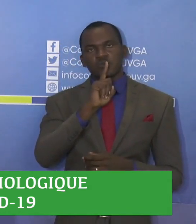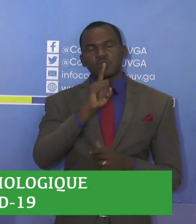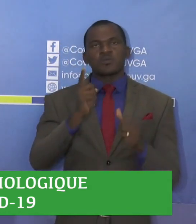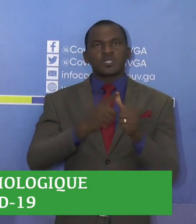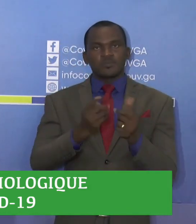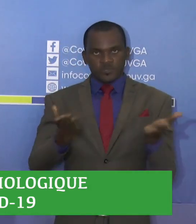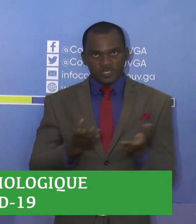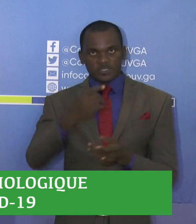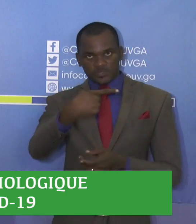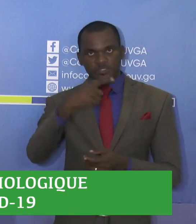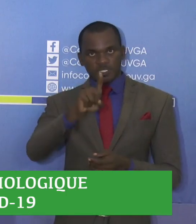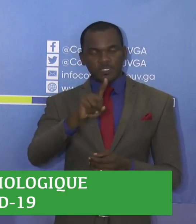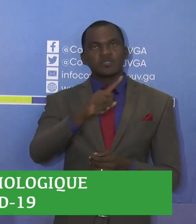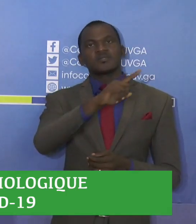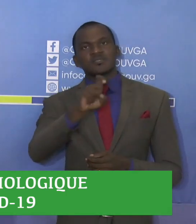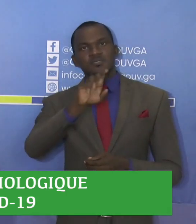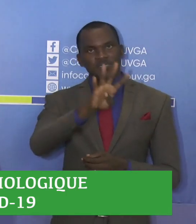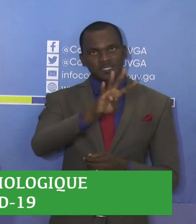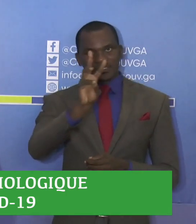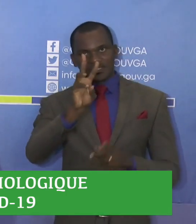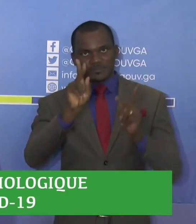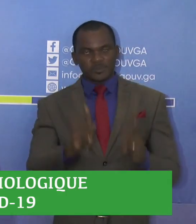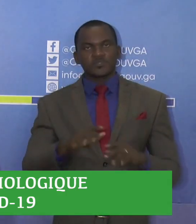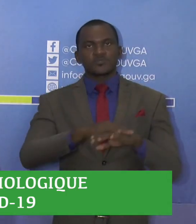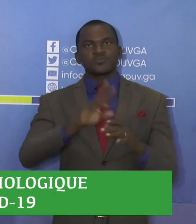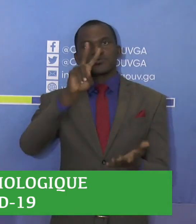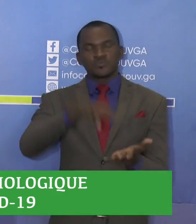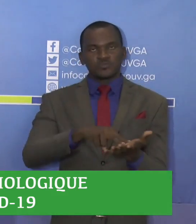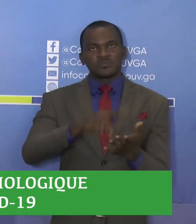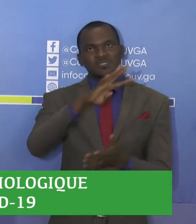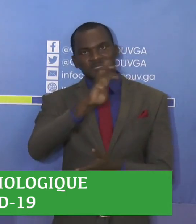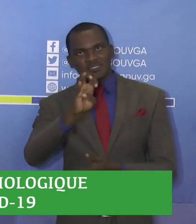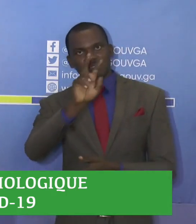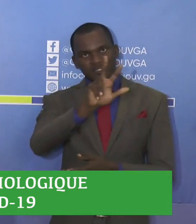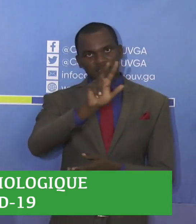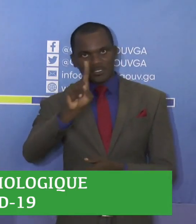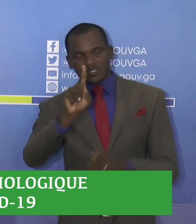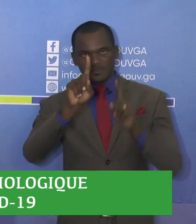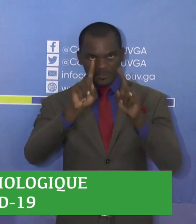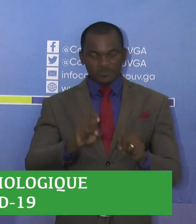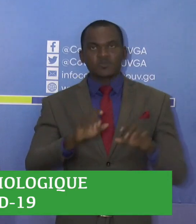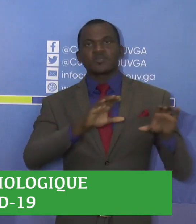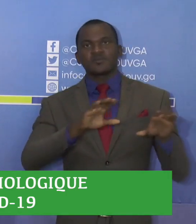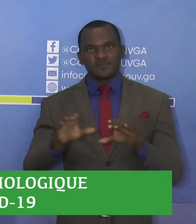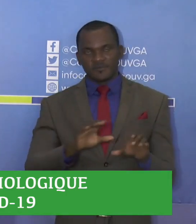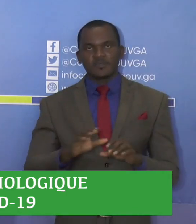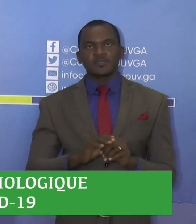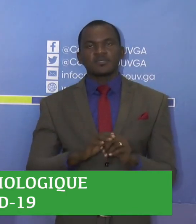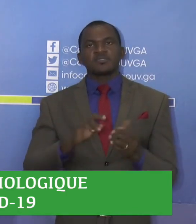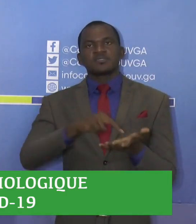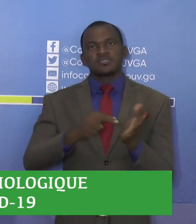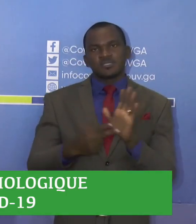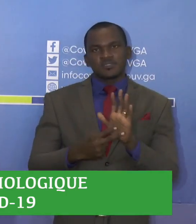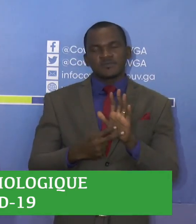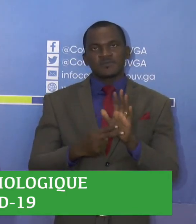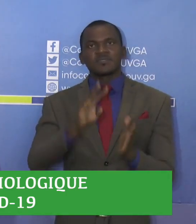Province de l'Estuaire, 146 nouveaux cas sur 2431 prélèvements effectués, soit un total